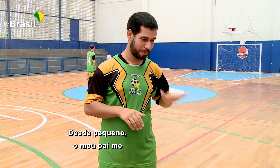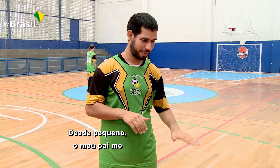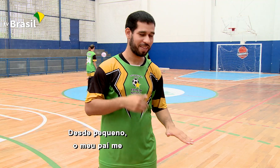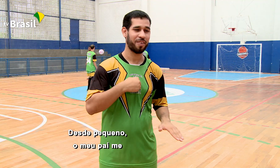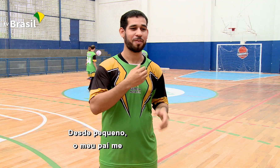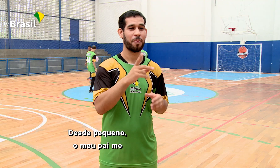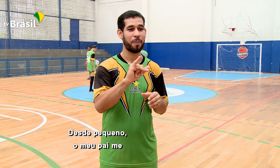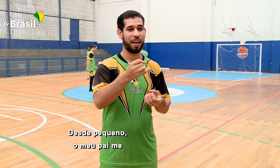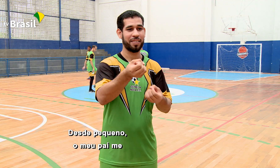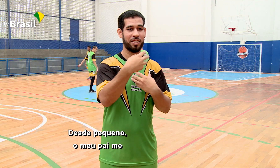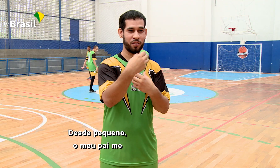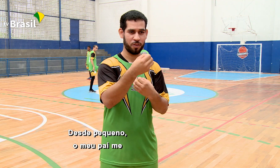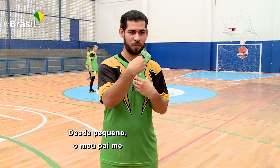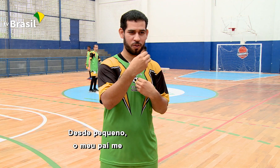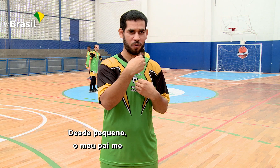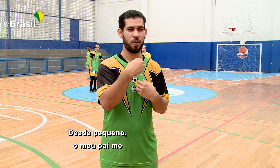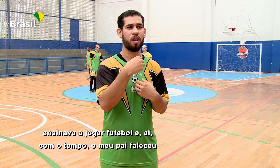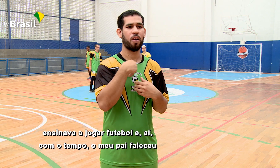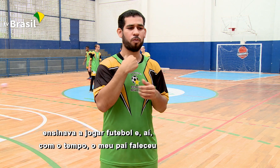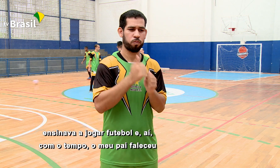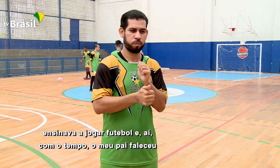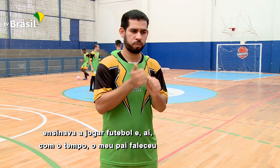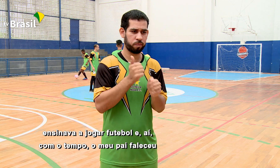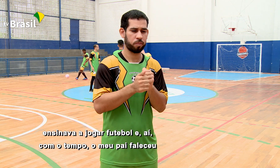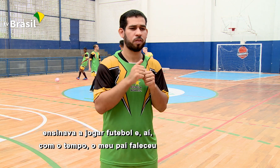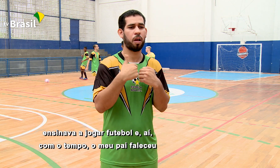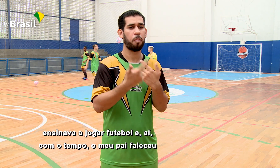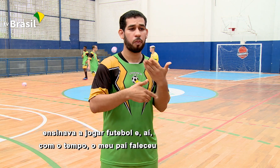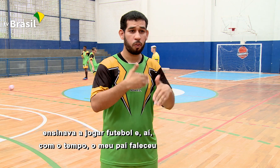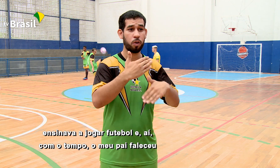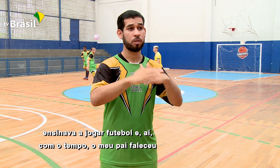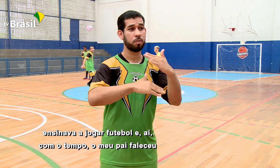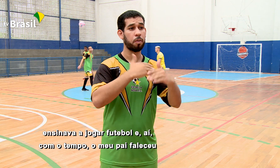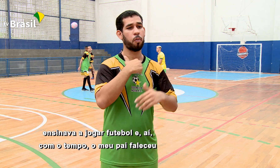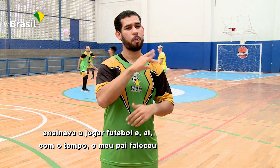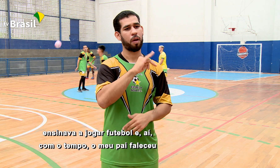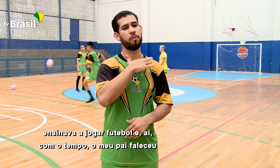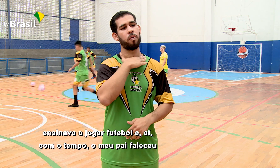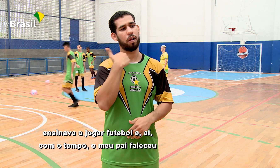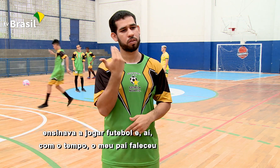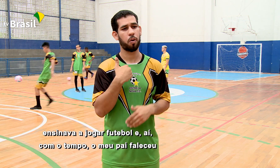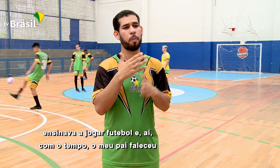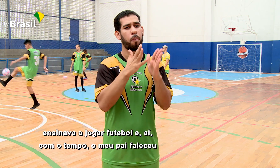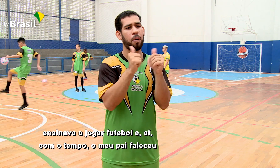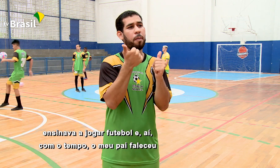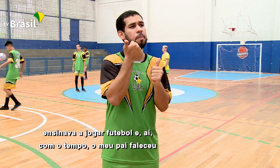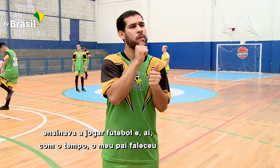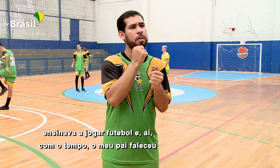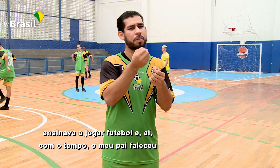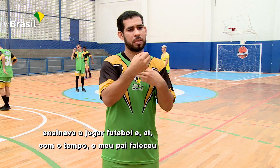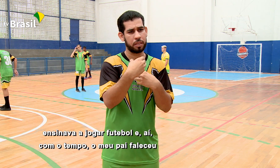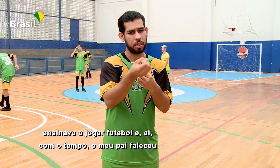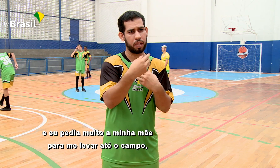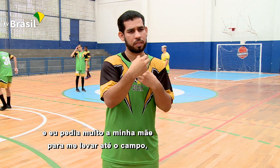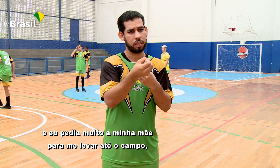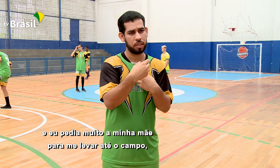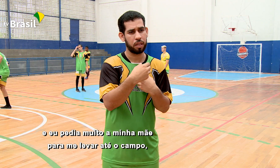Desde pequeno, o meu pai me ensinava a jogar futebol. E aí, com o tempo, meu pai faleceu. Eu pedia muito à